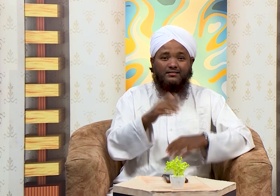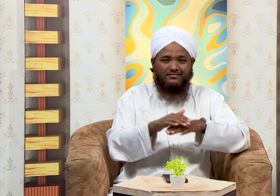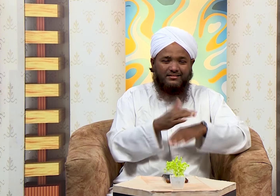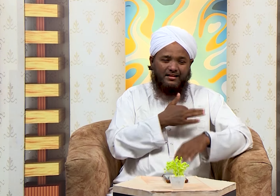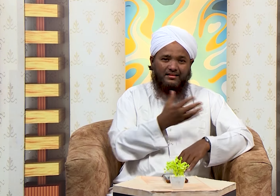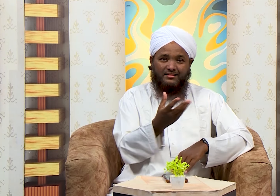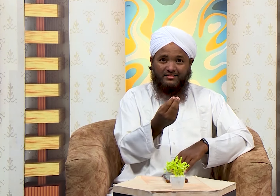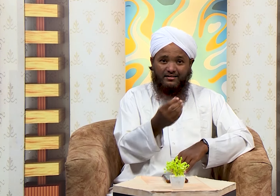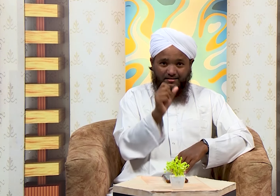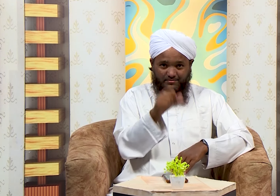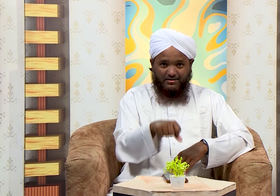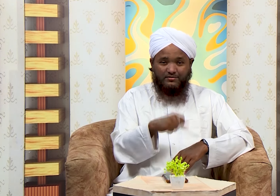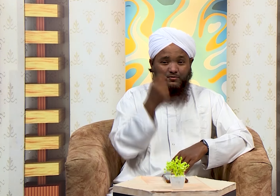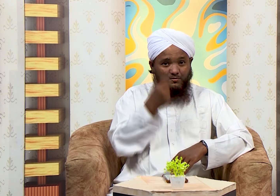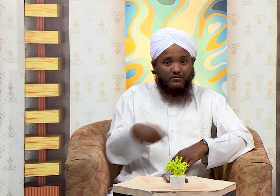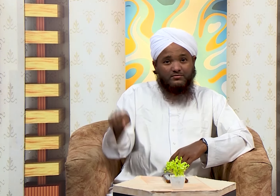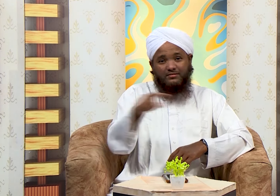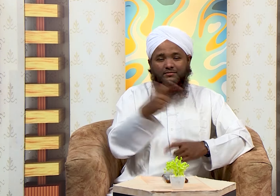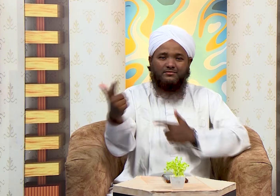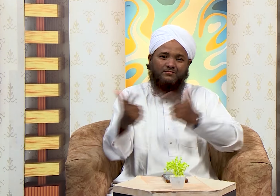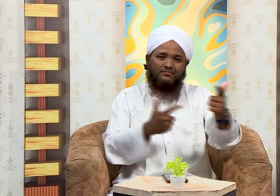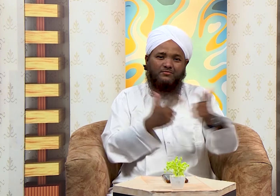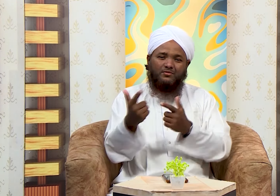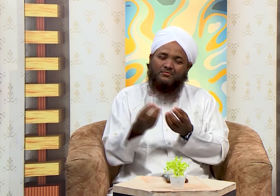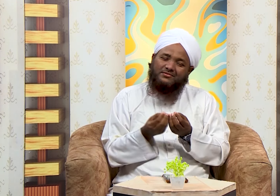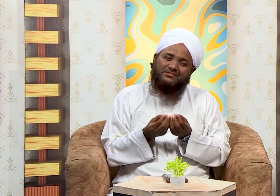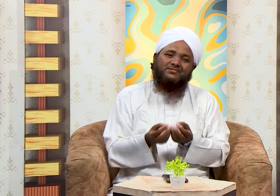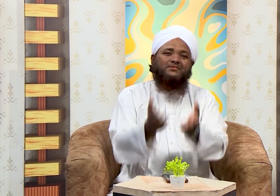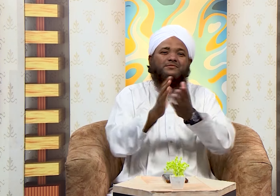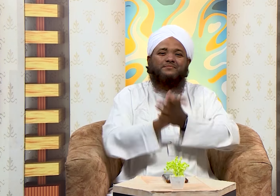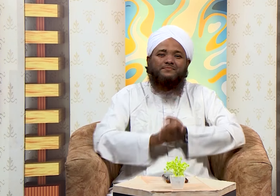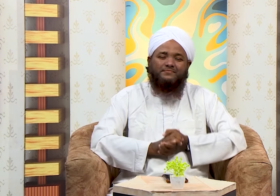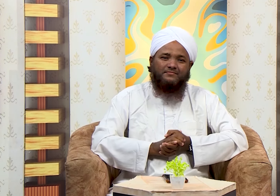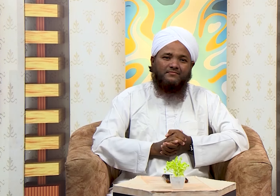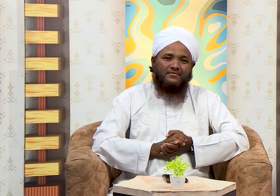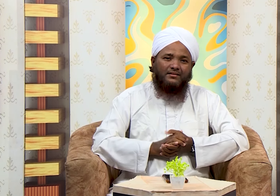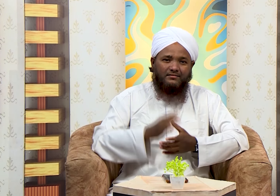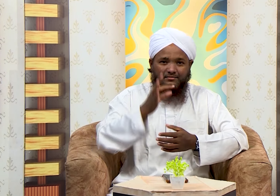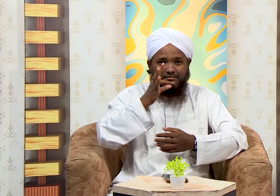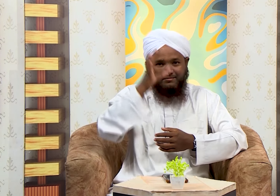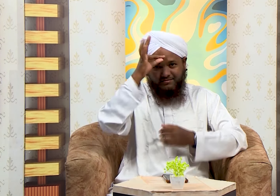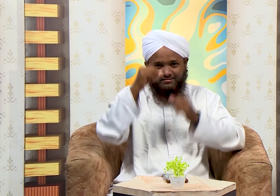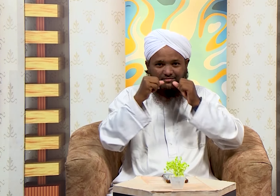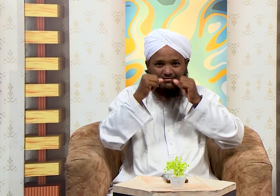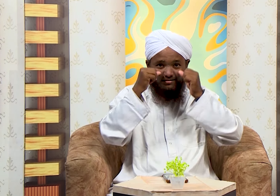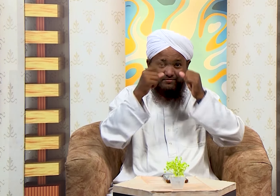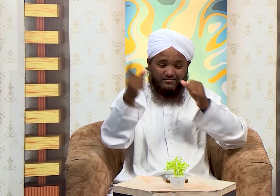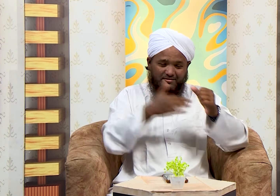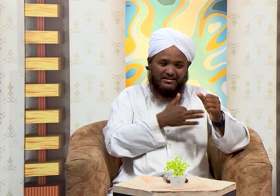بات کو بیان کیا گیا ہے کہ نبی کریم علیہ السلام کو اللہ پاک نے نرم دل بنایا تو اس لیے شفقت والا بنایا آپ کے